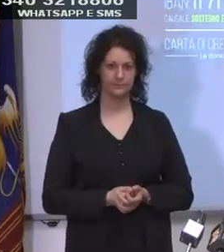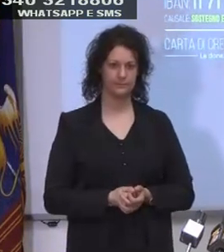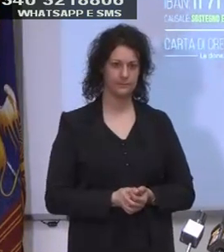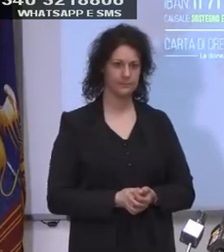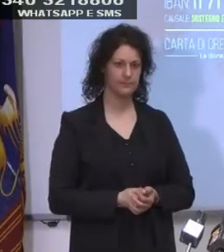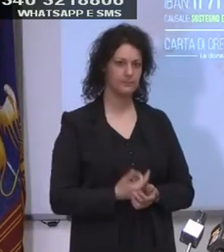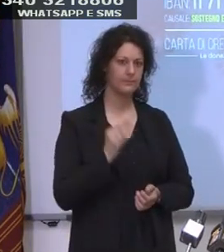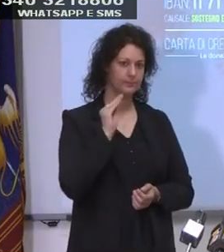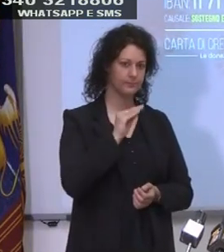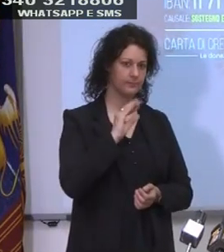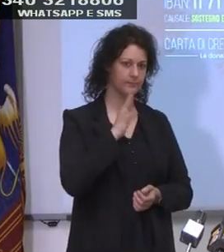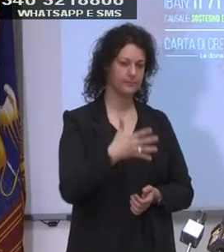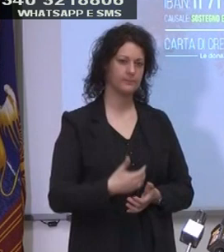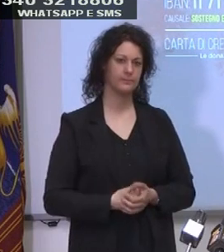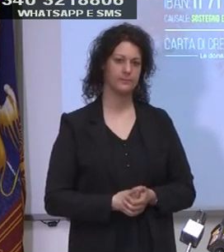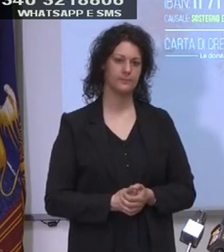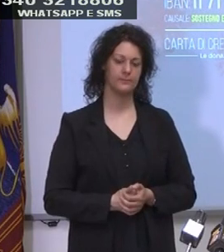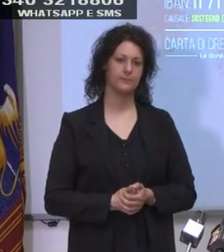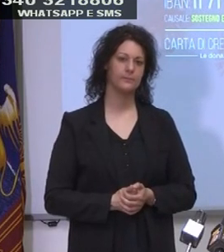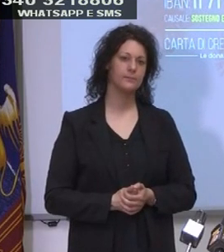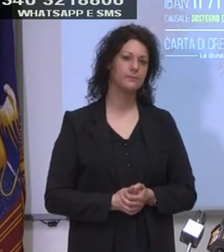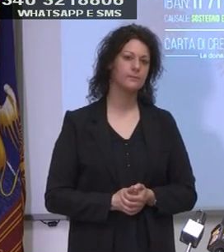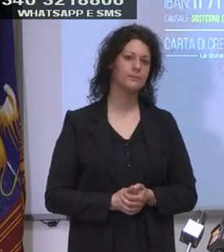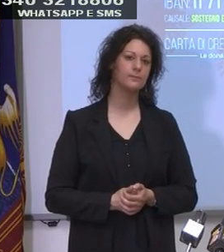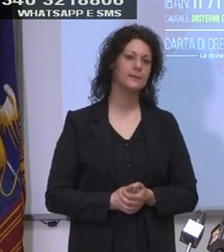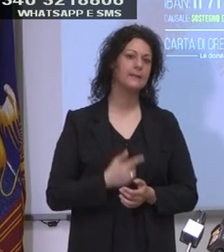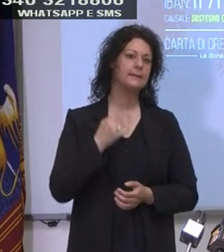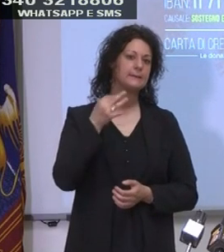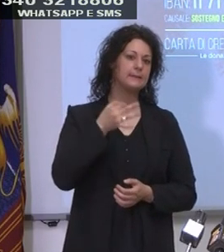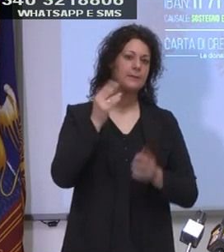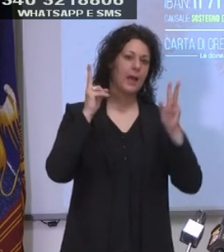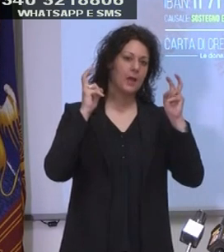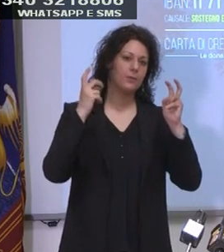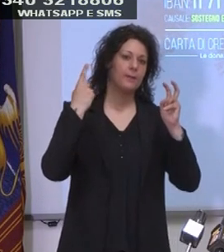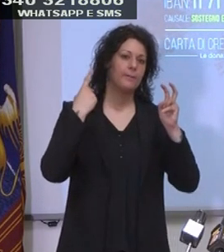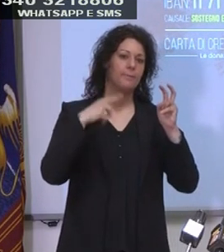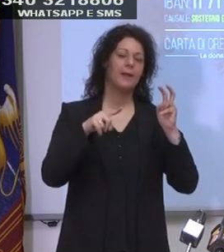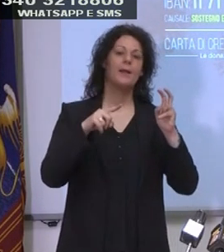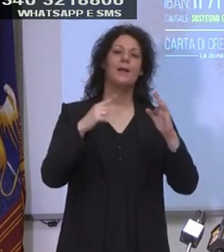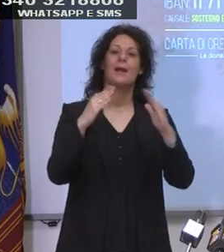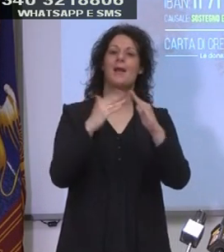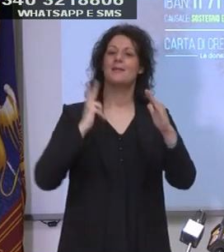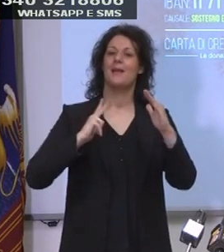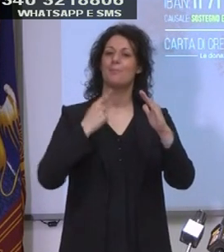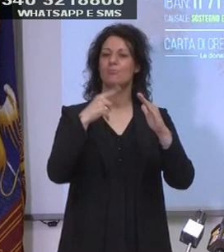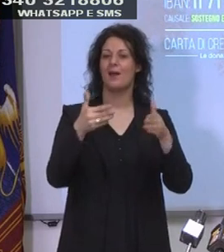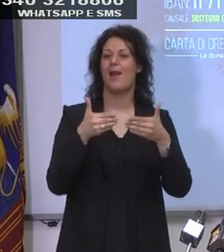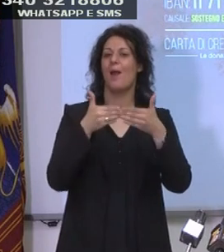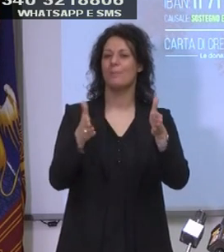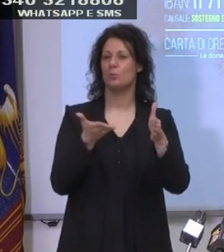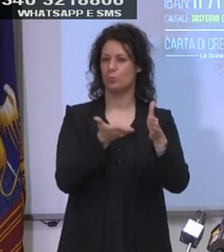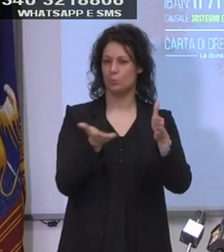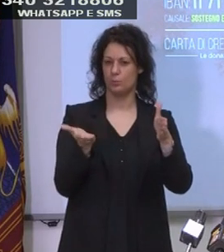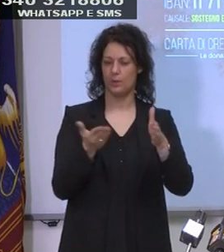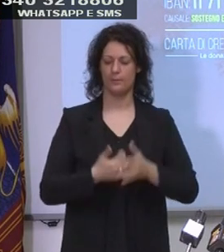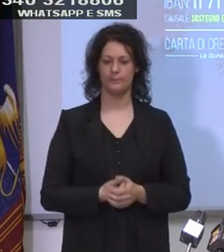il collega Gennaro. Sì, ancora sul tema della riapertura dei centri per anziani, perché prima il Presidente ha detto che avrebbe